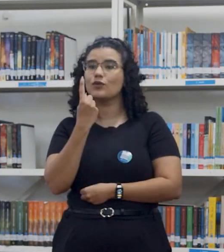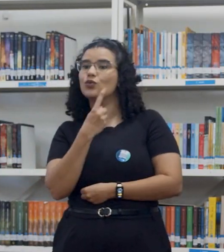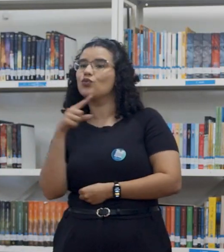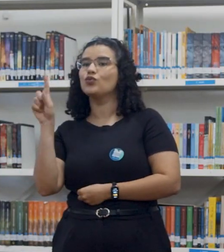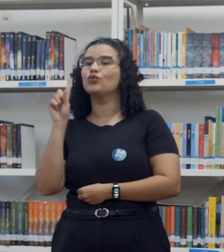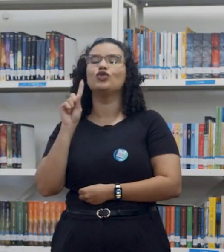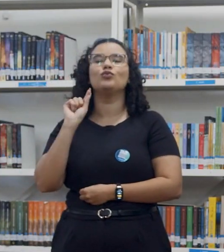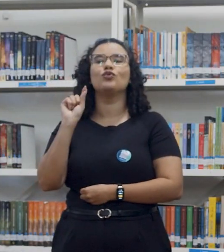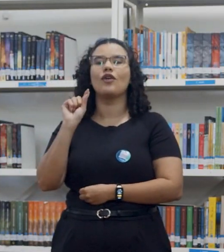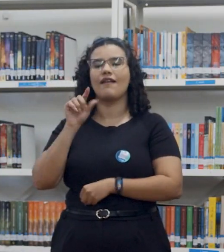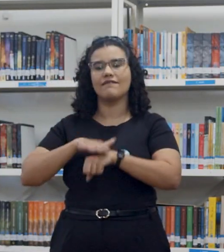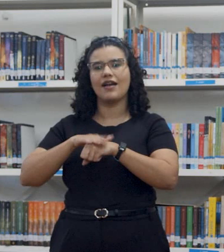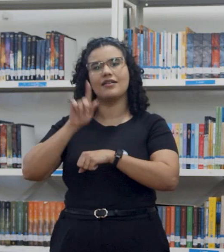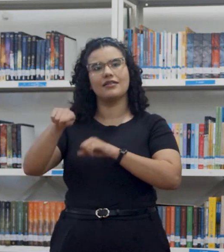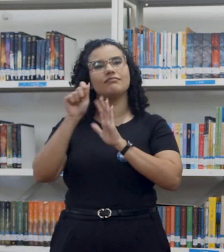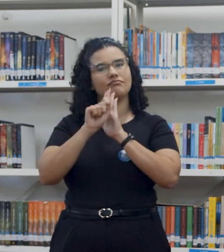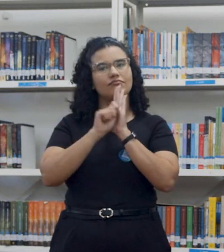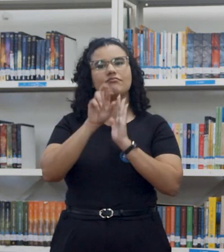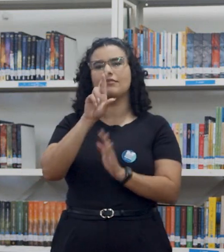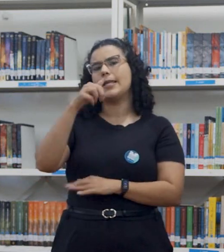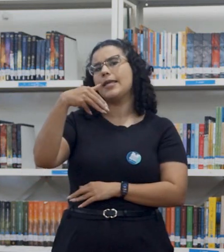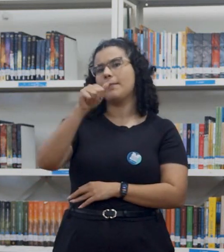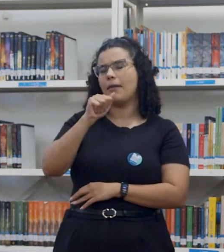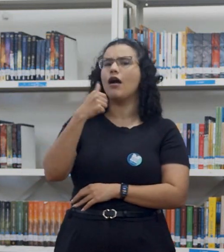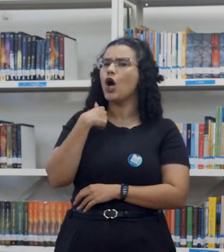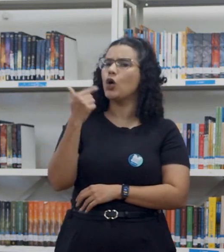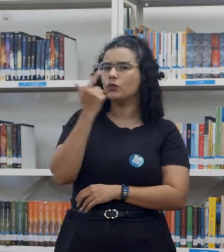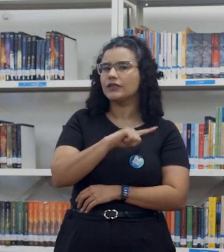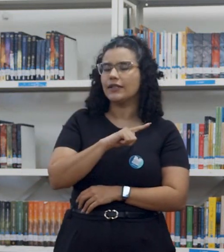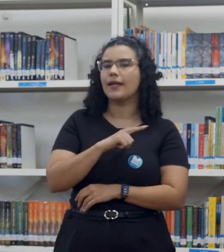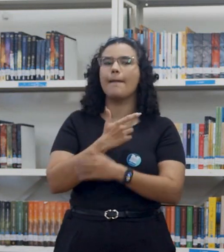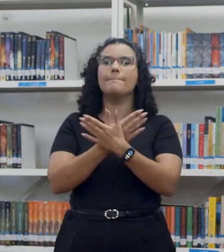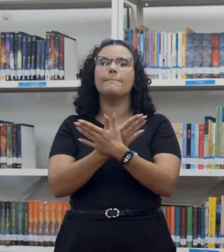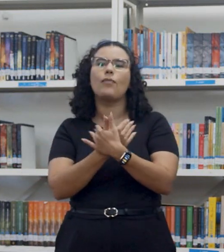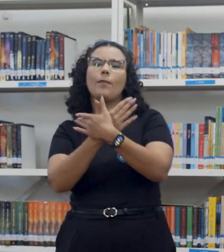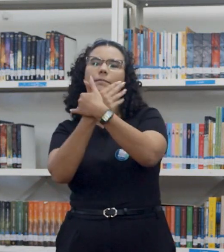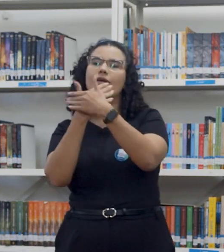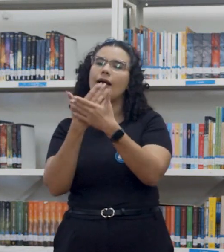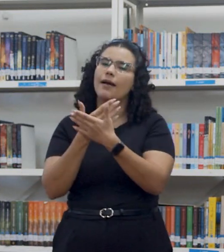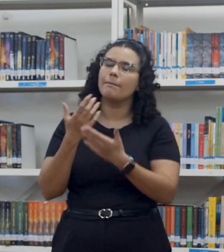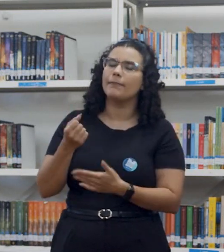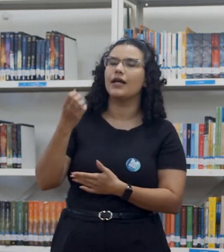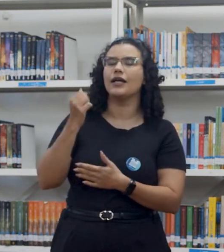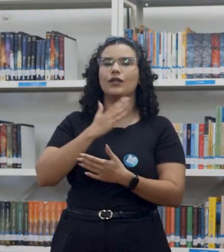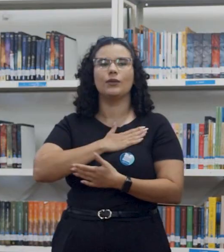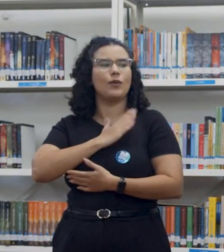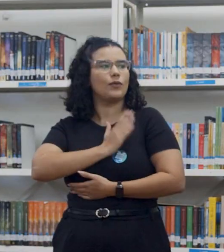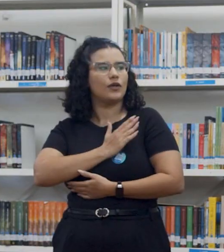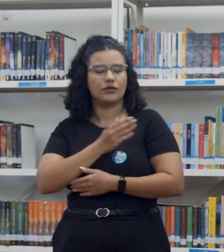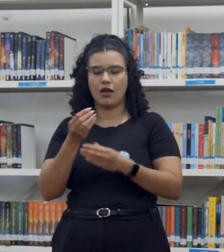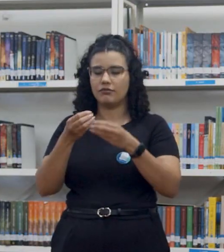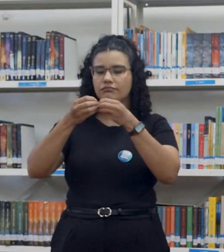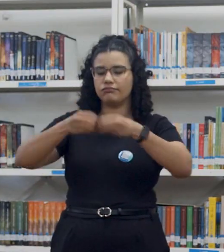lição era escrever uma rima. Consegui. A pomba, pombinha branca do meu coração, botou